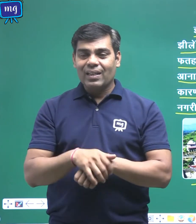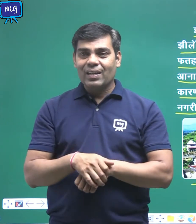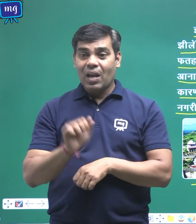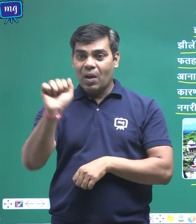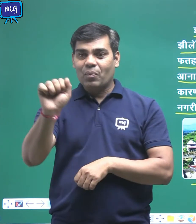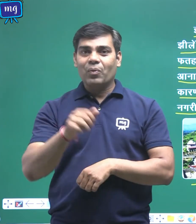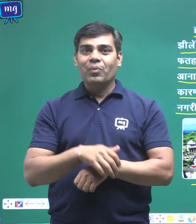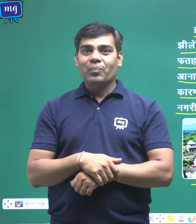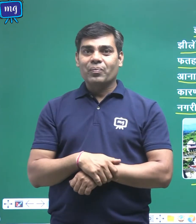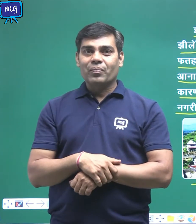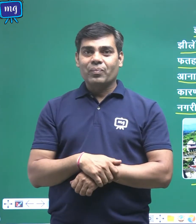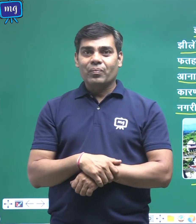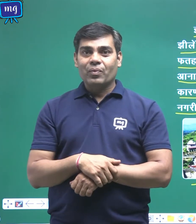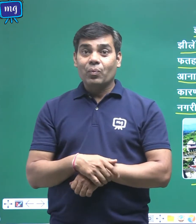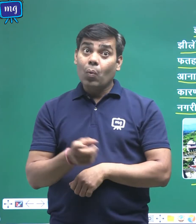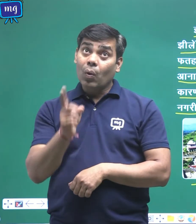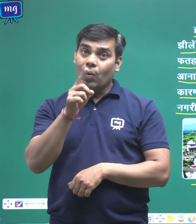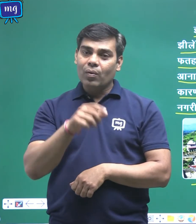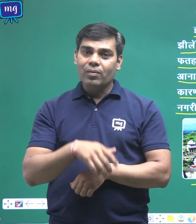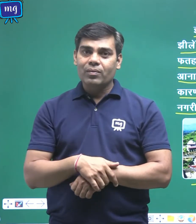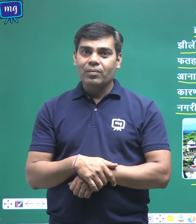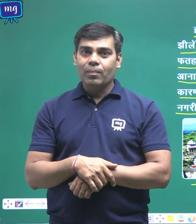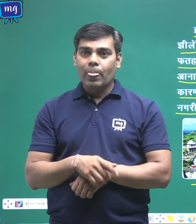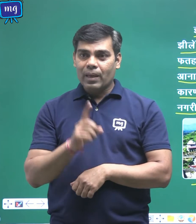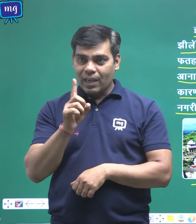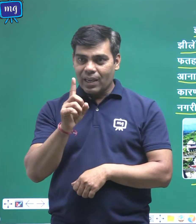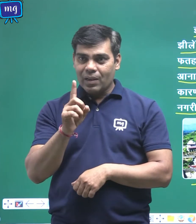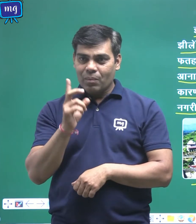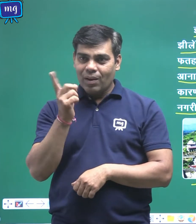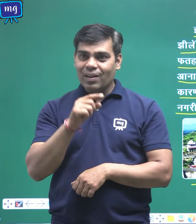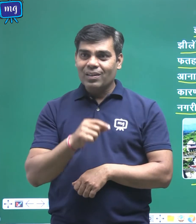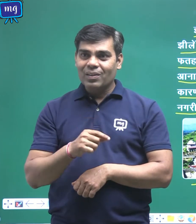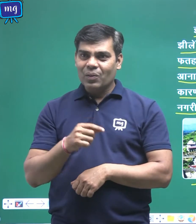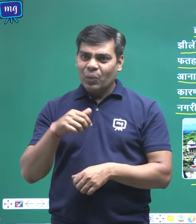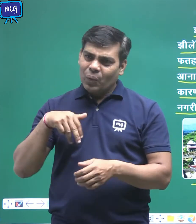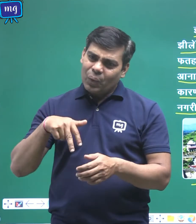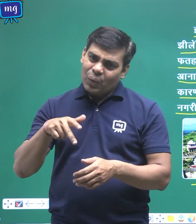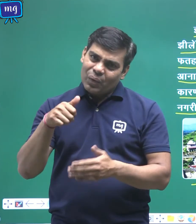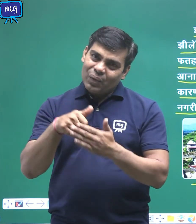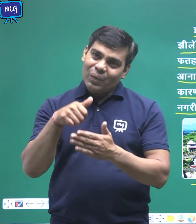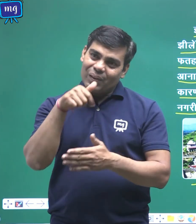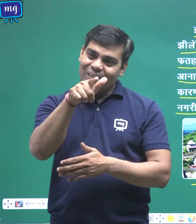आपको वहाँ एक बार ज़रूर जाना चाहिए।